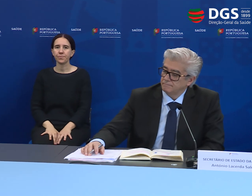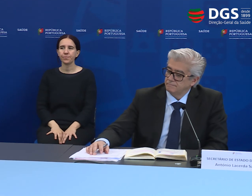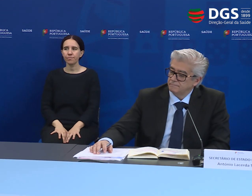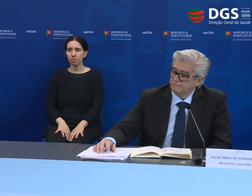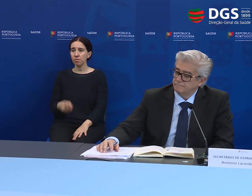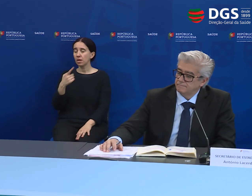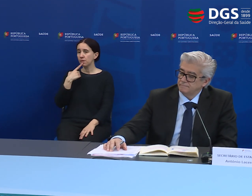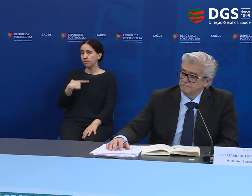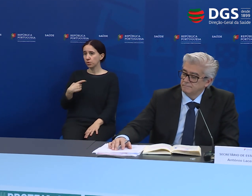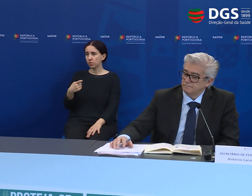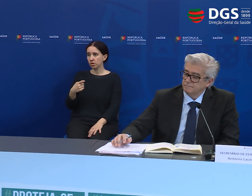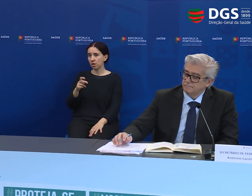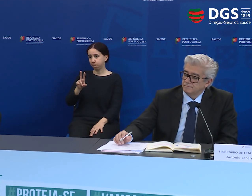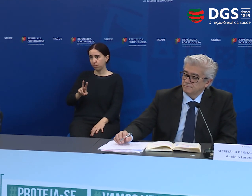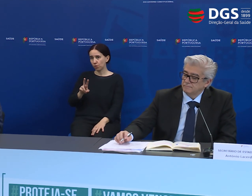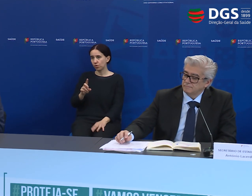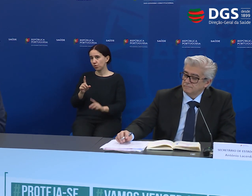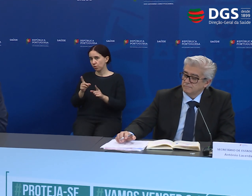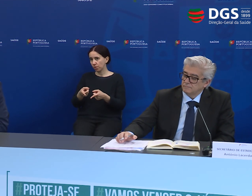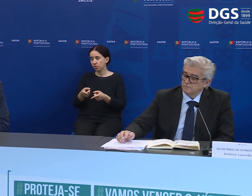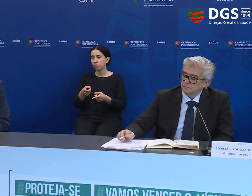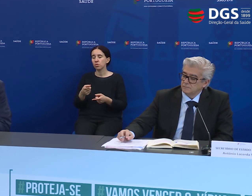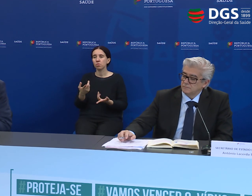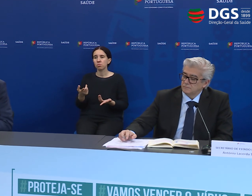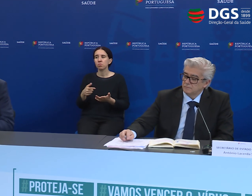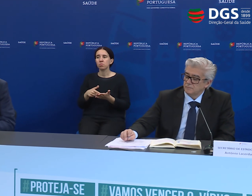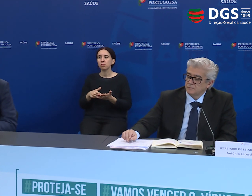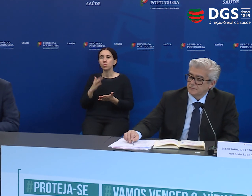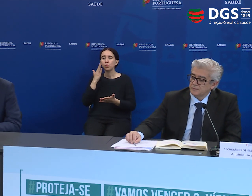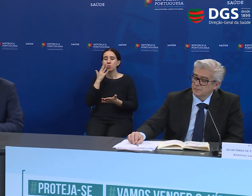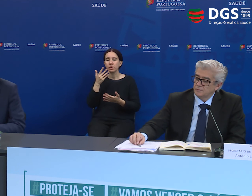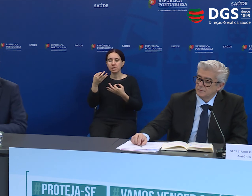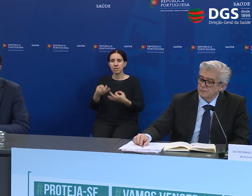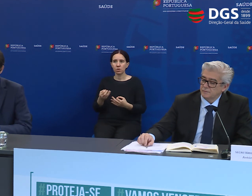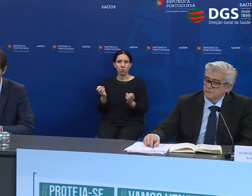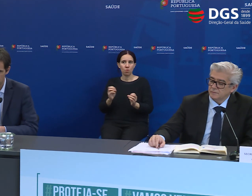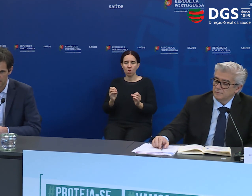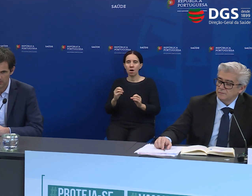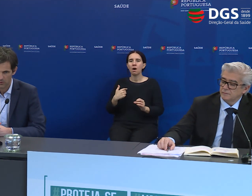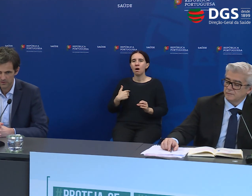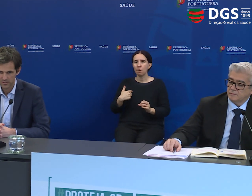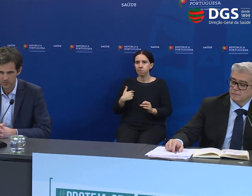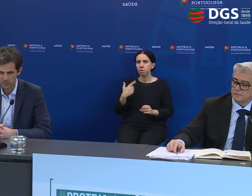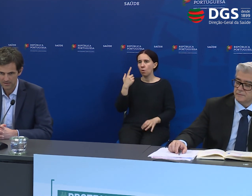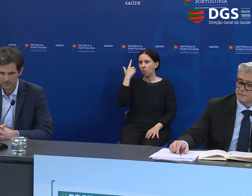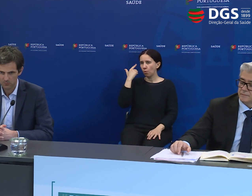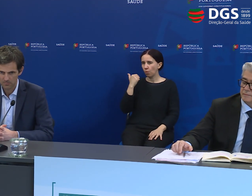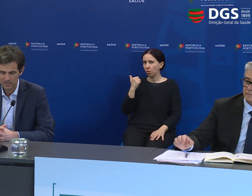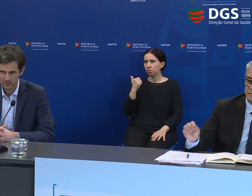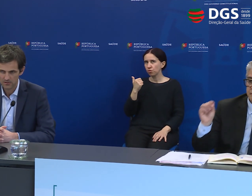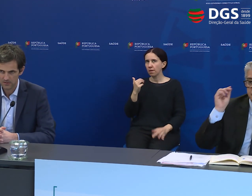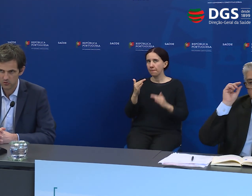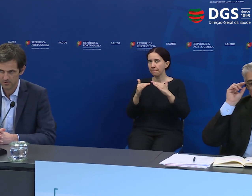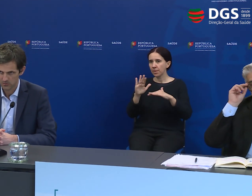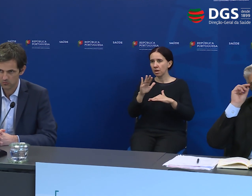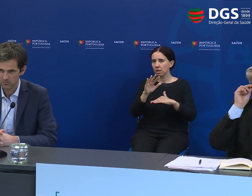e começa pela pergunta dois não tenho uns certos sei que ontem já